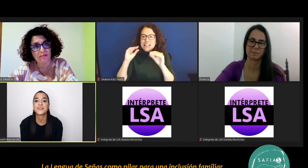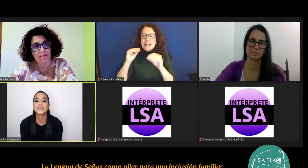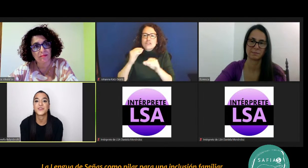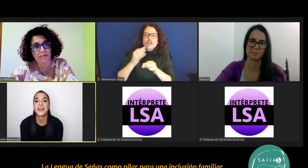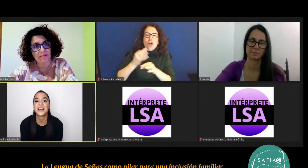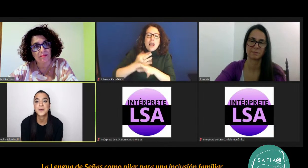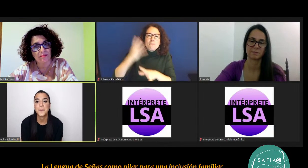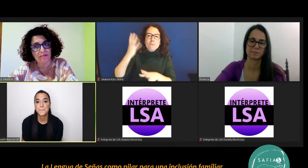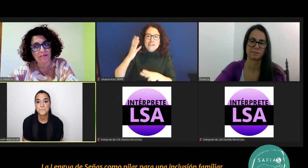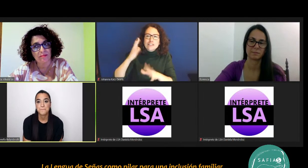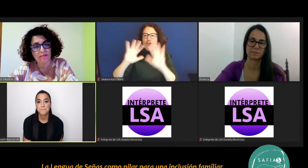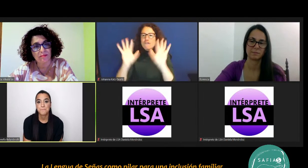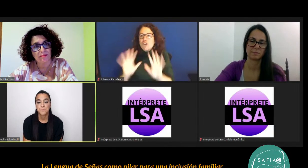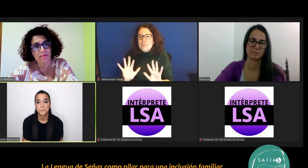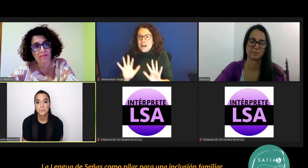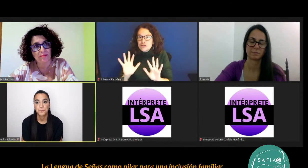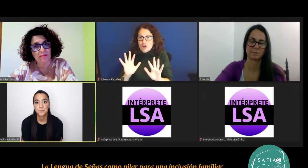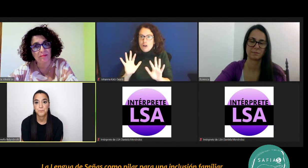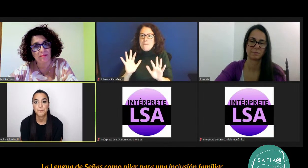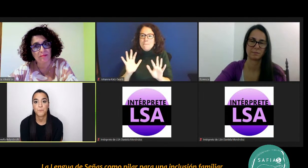Una persona